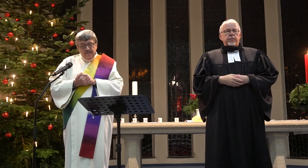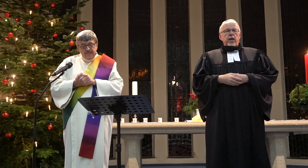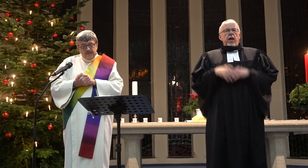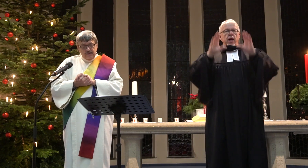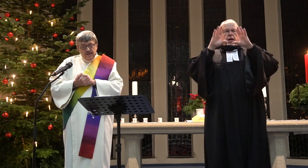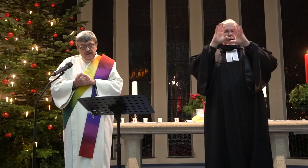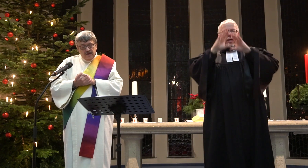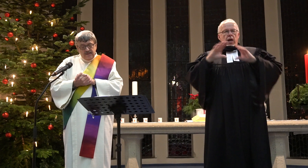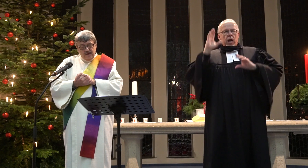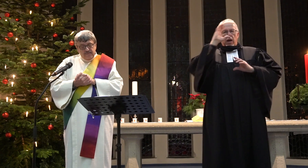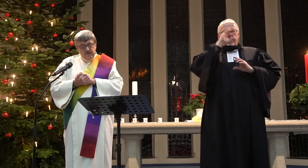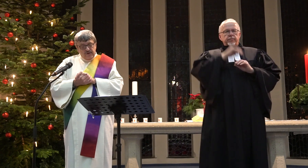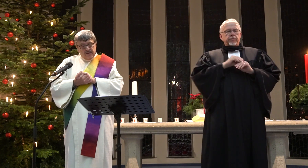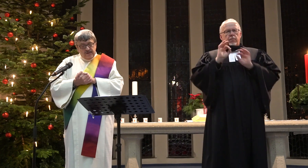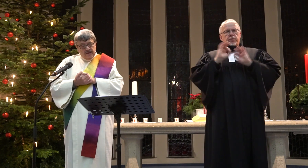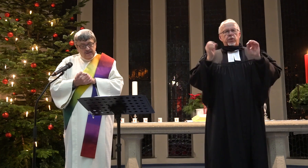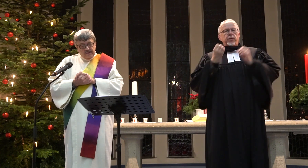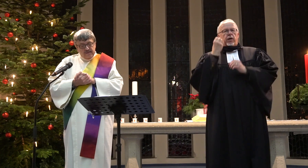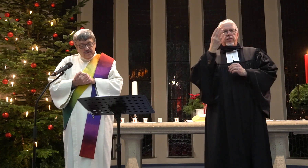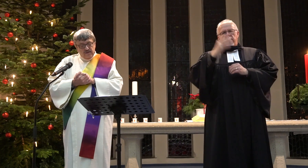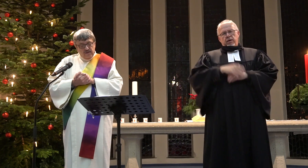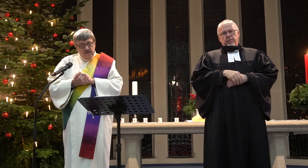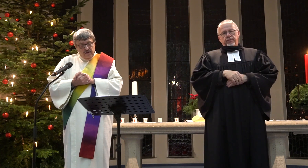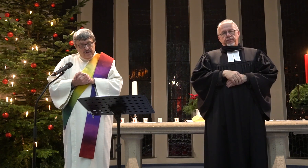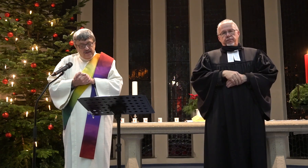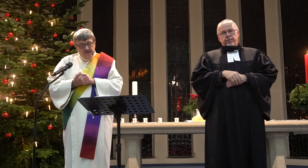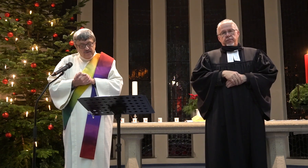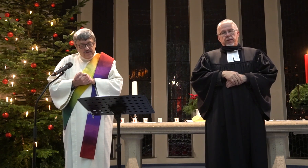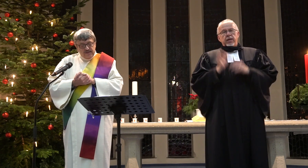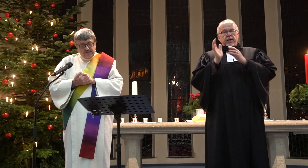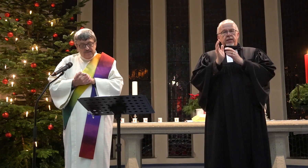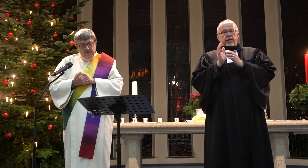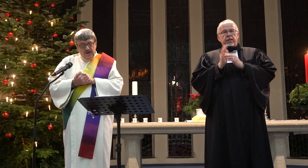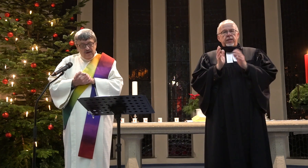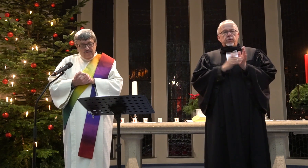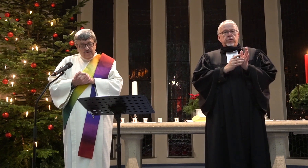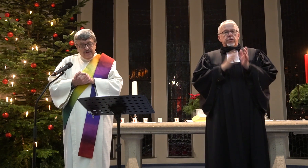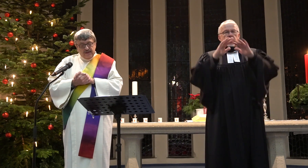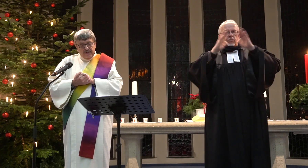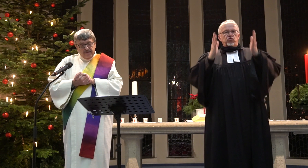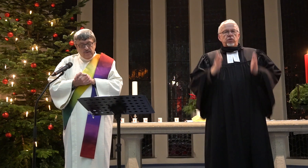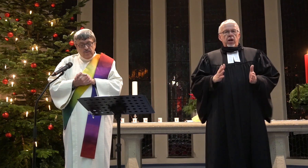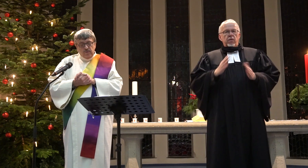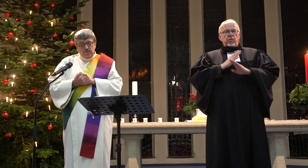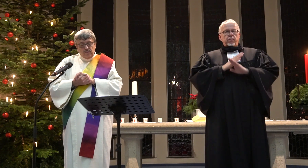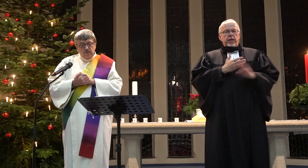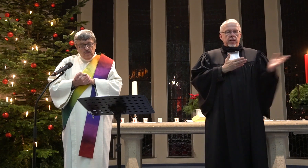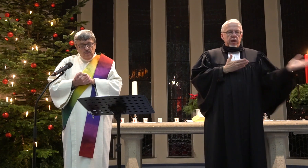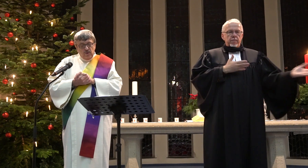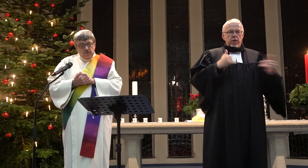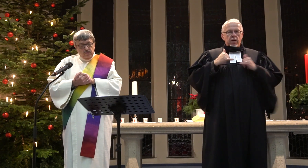Heiligen Abend ist ein besonderer Tag. Jesus ist im Stall von Bethlehem